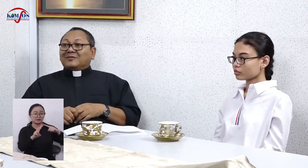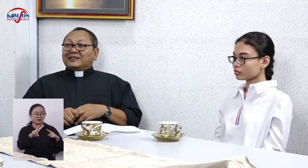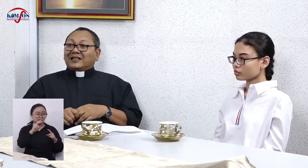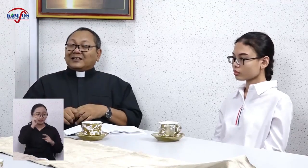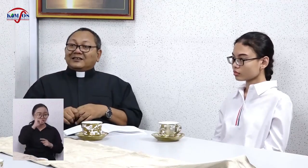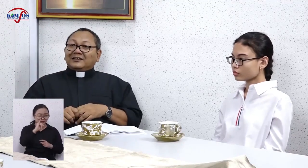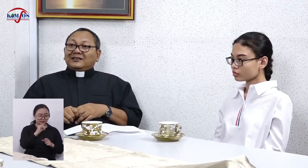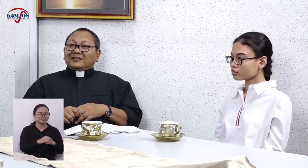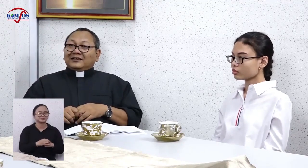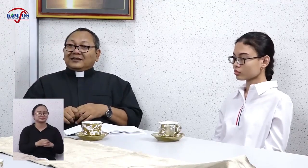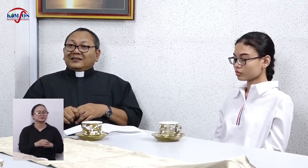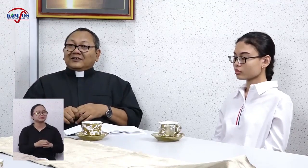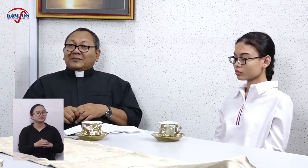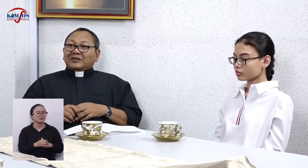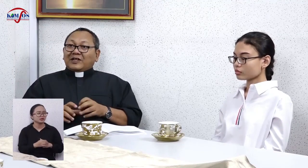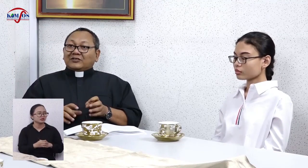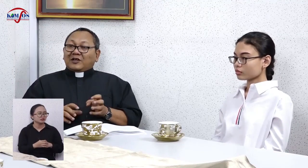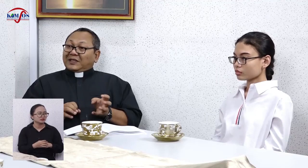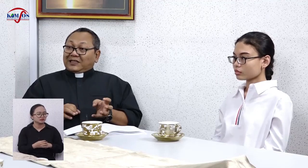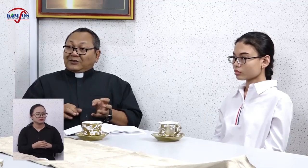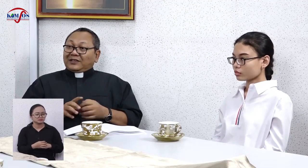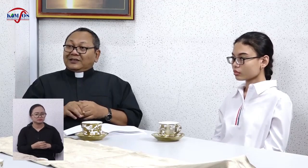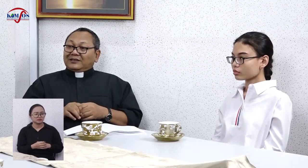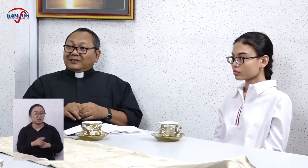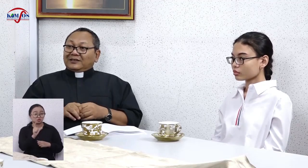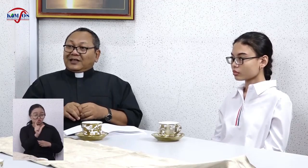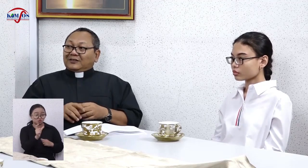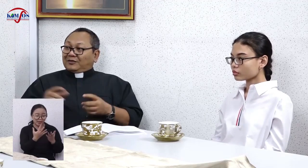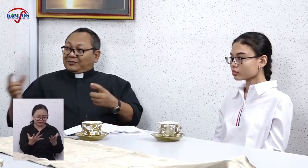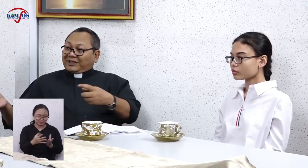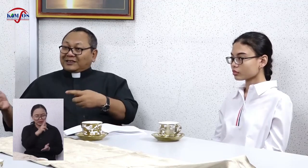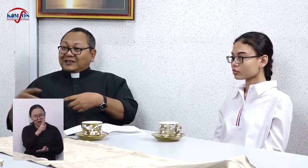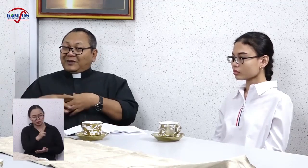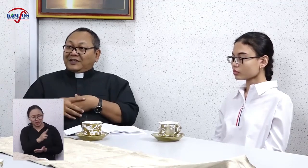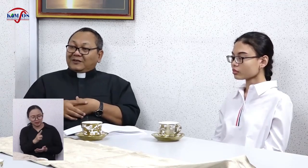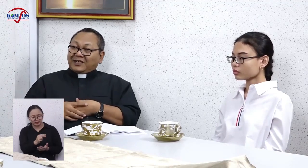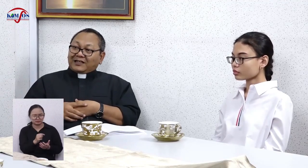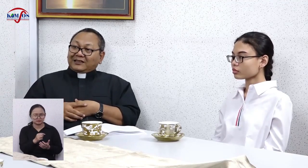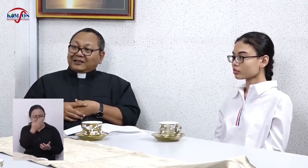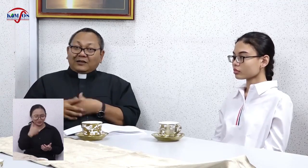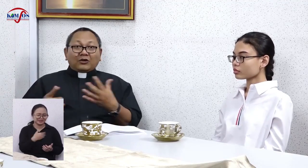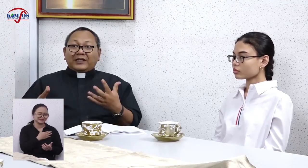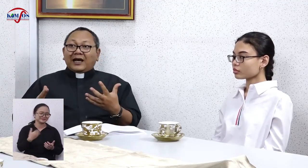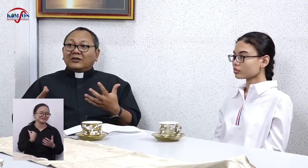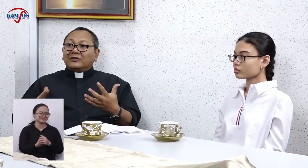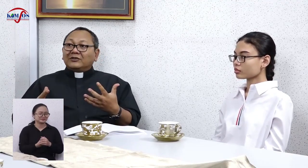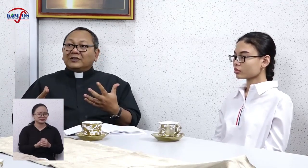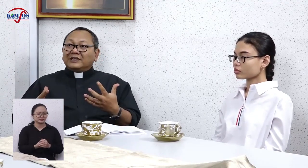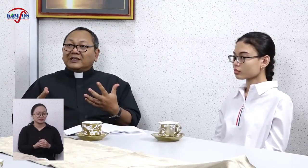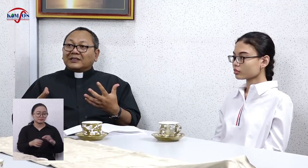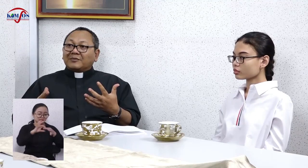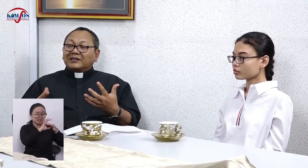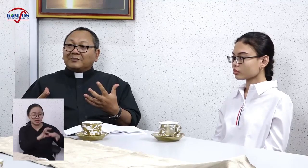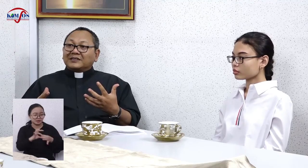penerjemah isyarat itu Kebetulan juga umat Katolik Nah itu bekerja sama dengan Melani Oke Ayo